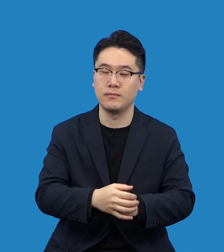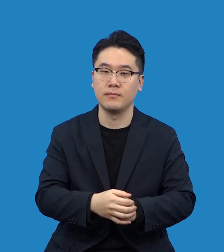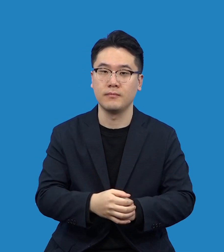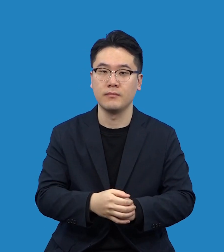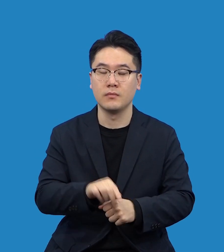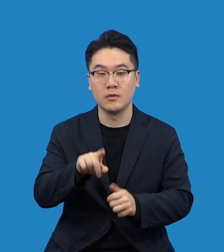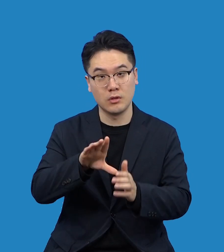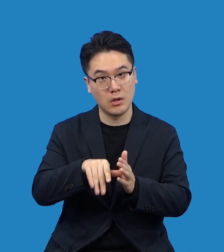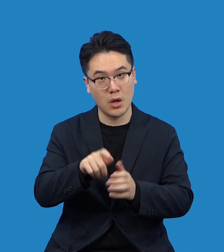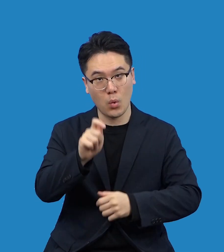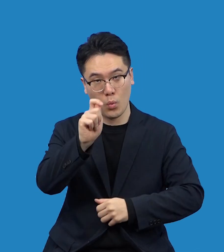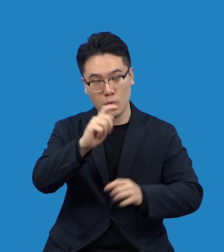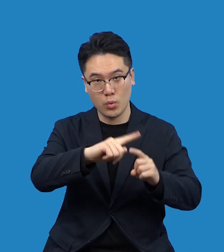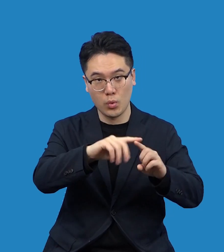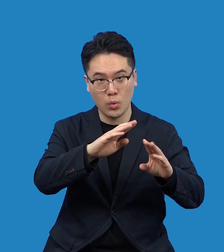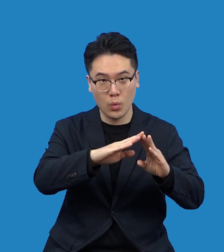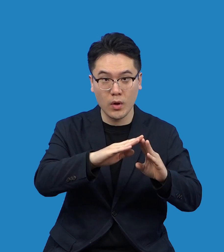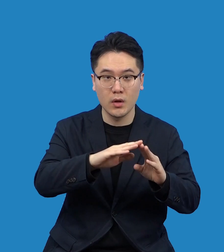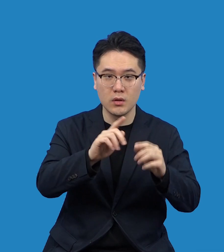너무 위중했습니다.